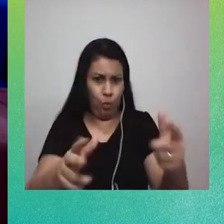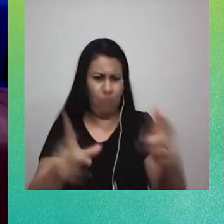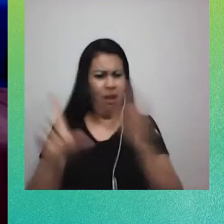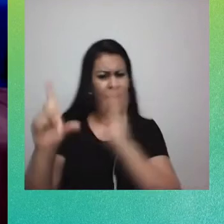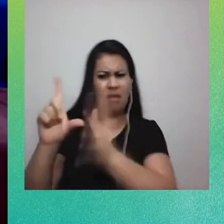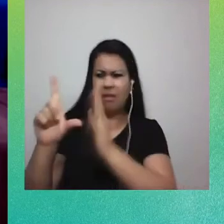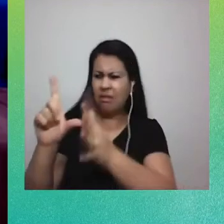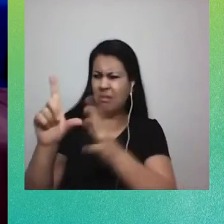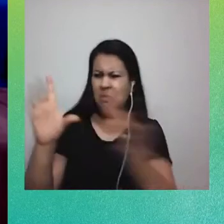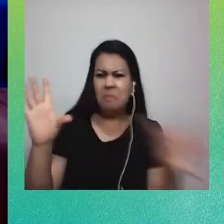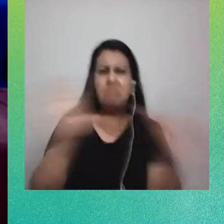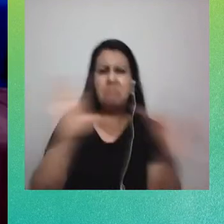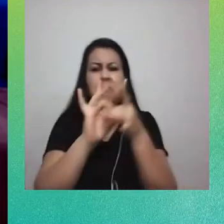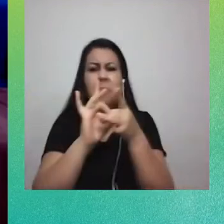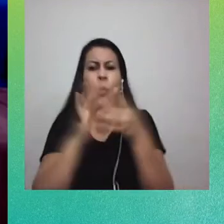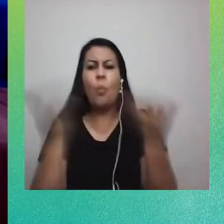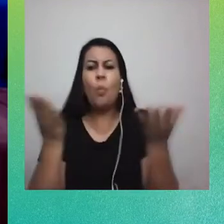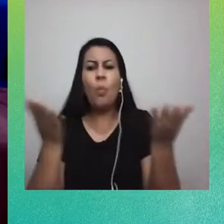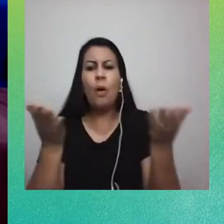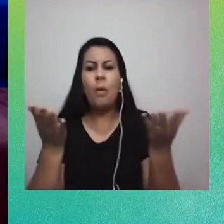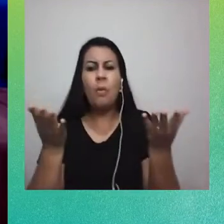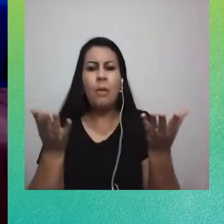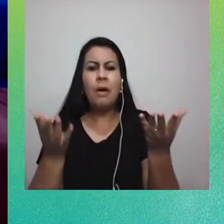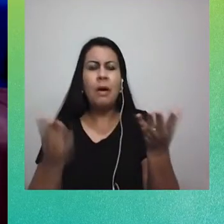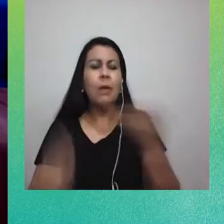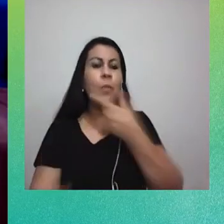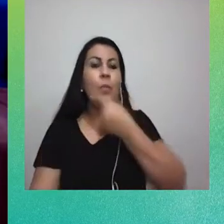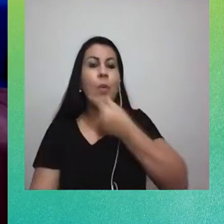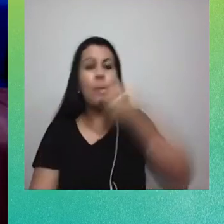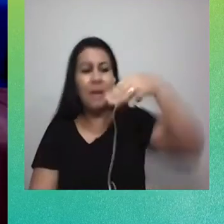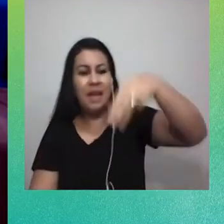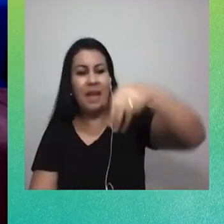libras? O Maurício está perguntando.